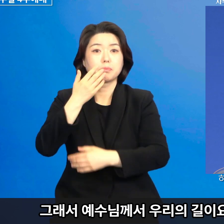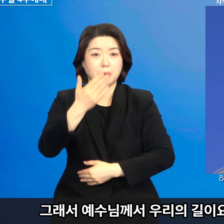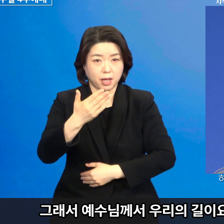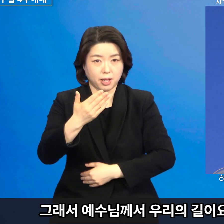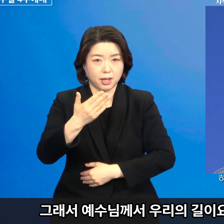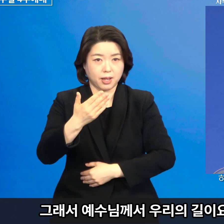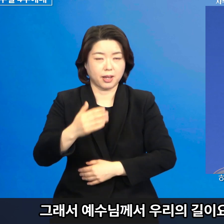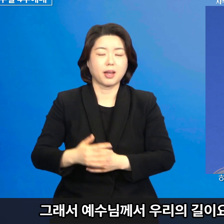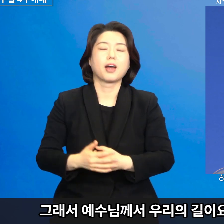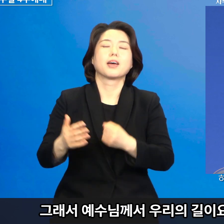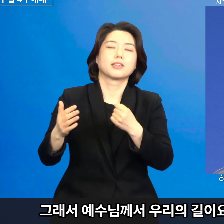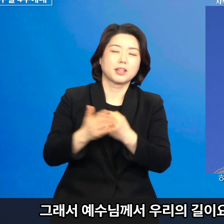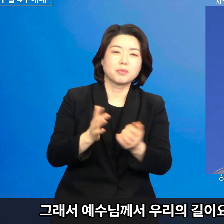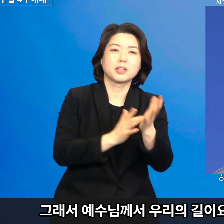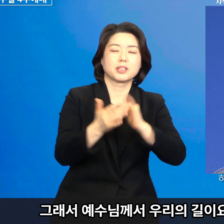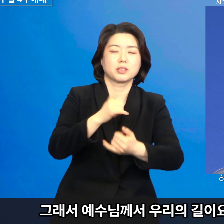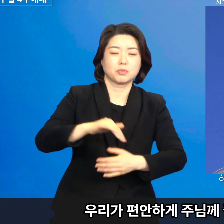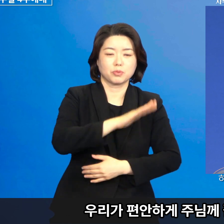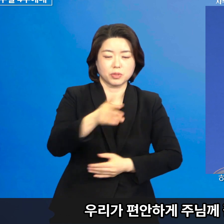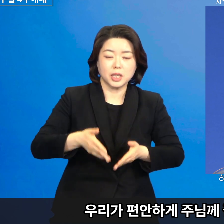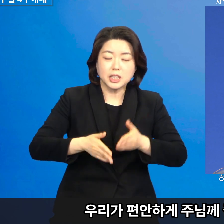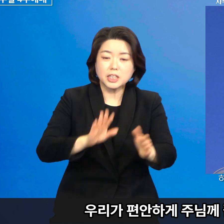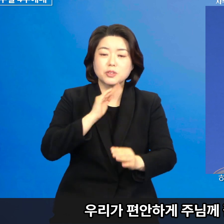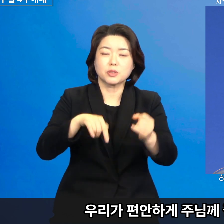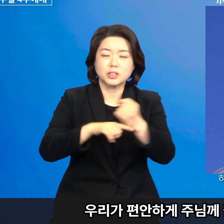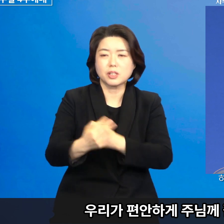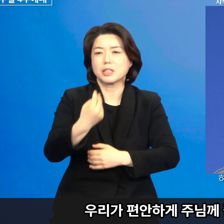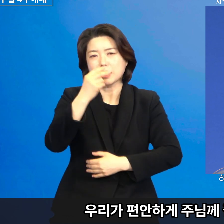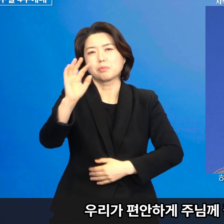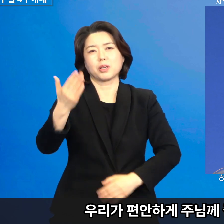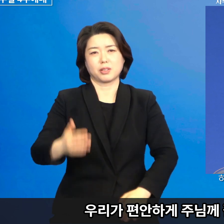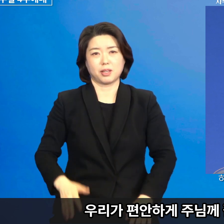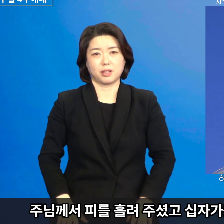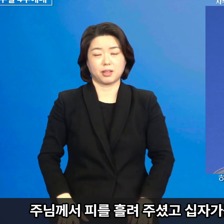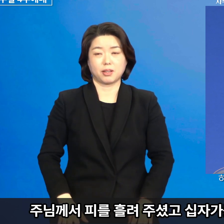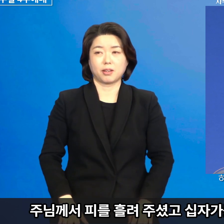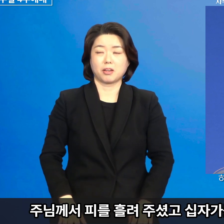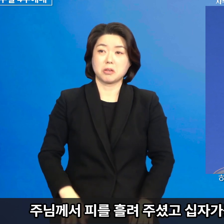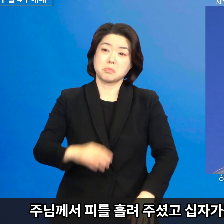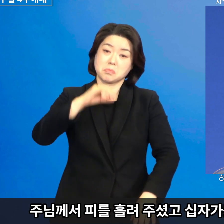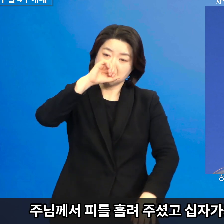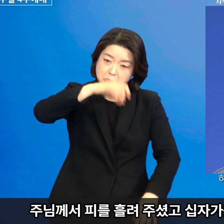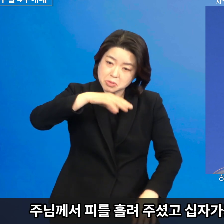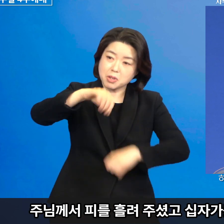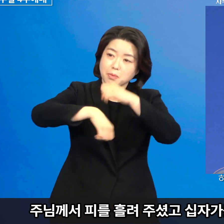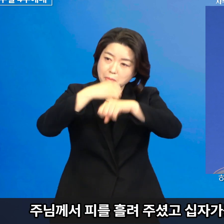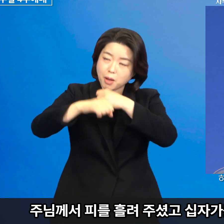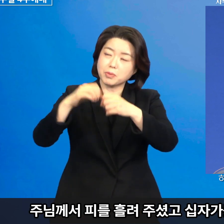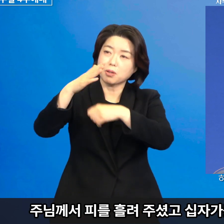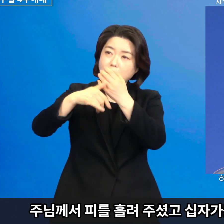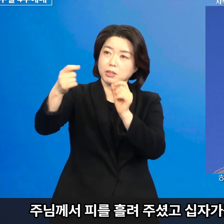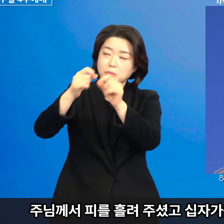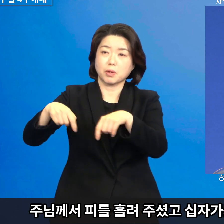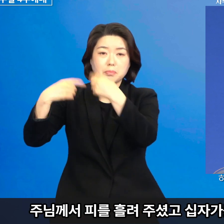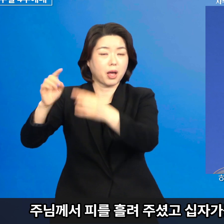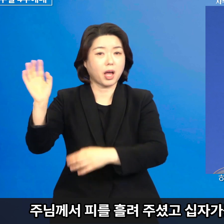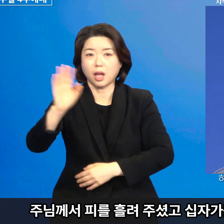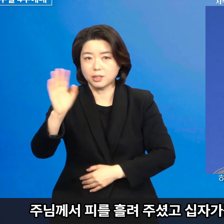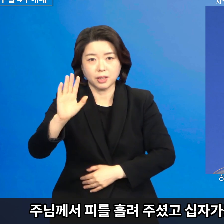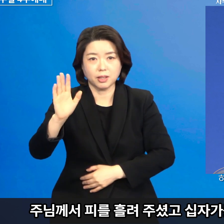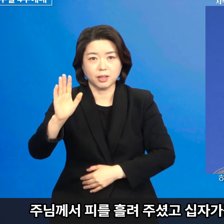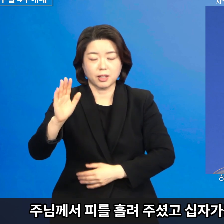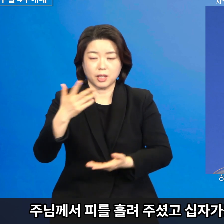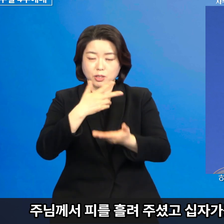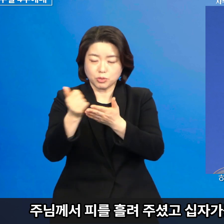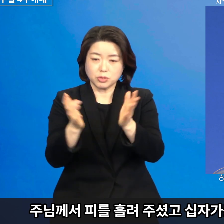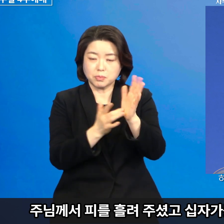예수님께서 우리의 길이요 진리요 생명 되시는 것입니다. 우리가 편안하게 주님께 갈 수 있는 게 아닙니다. 주님께서 피를 흘려 주셨고 십자가를 통해